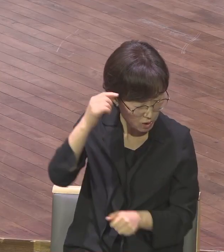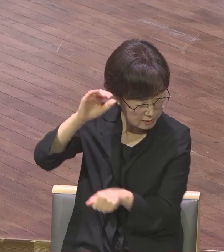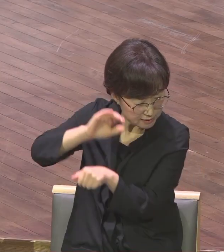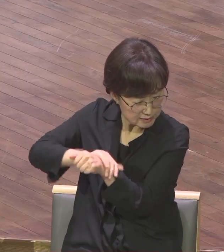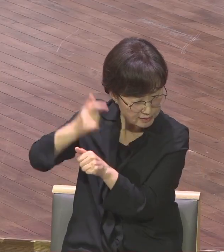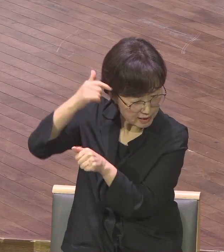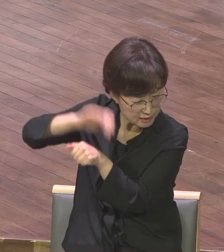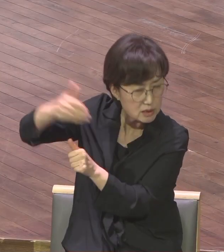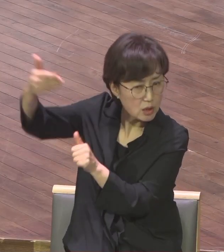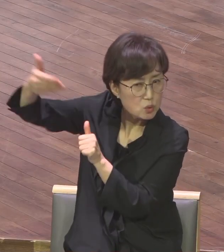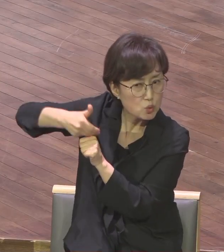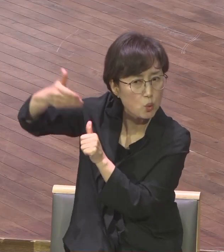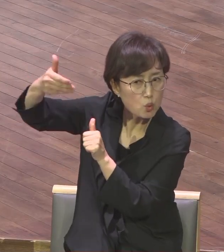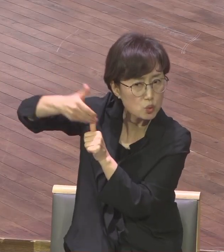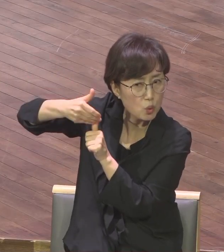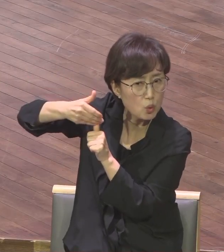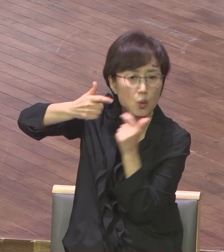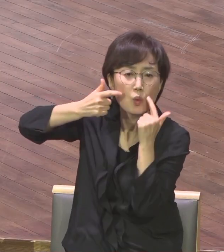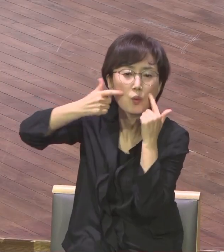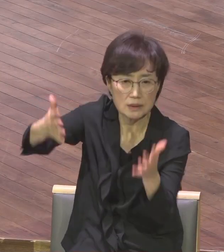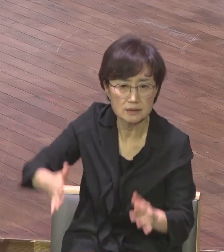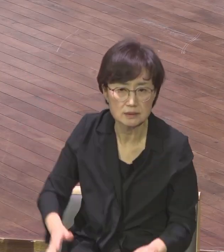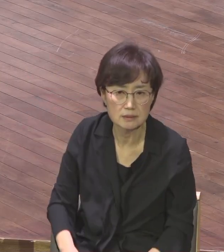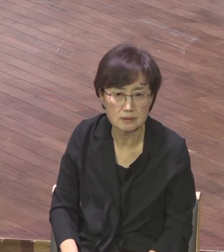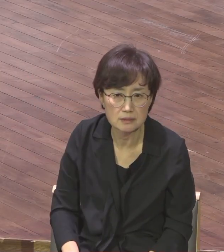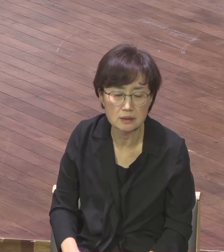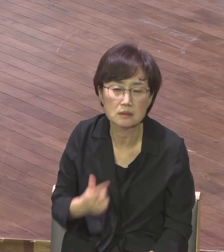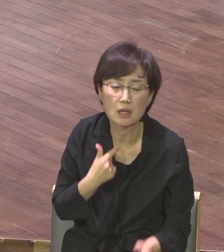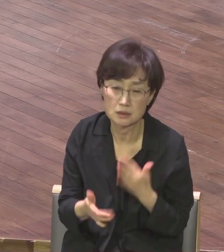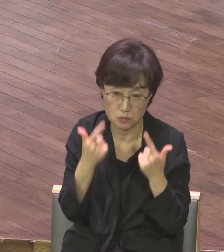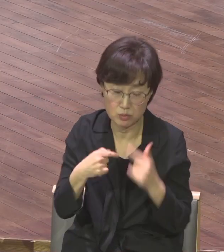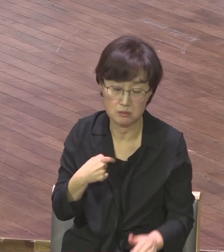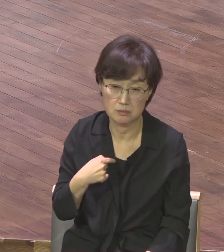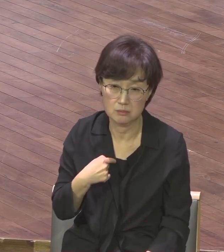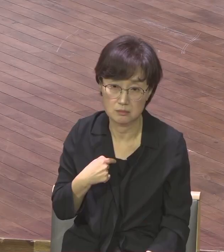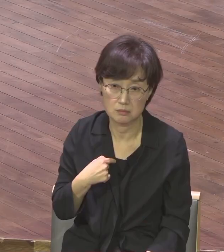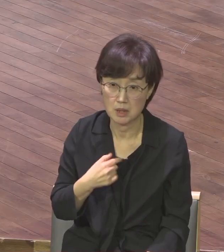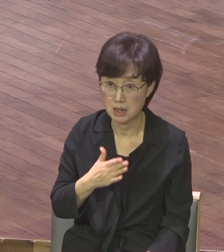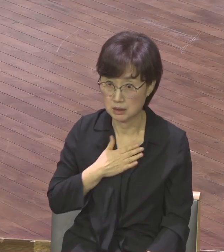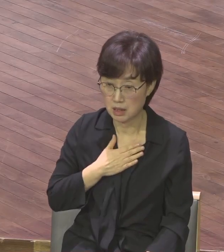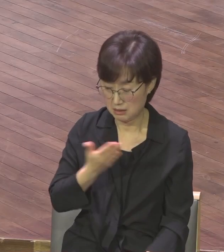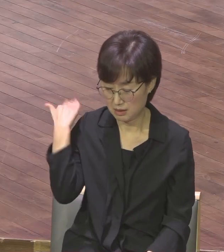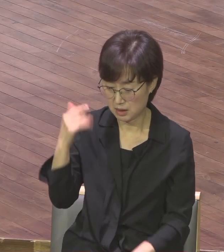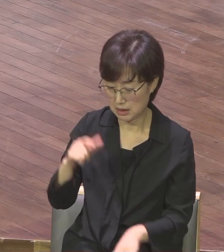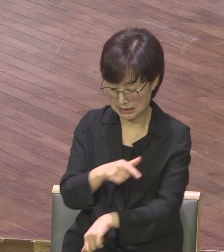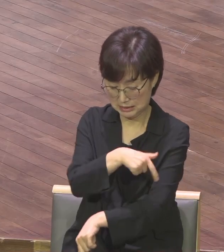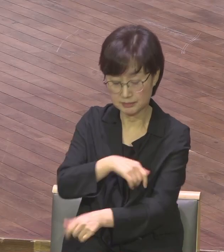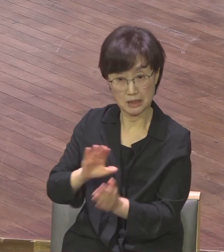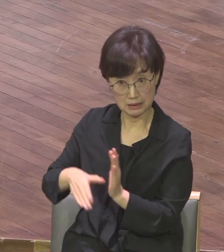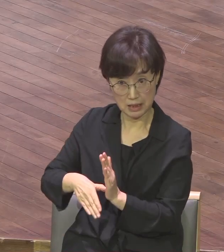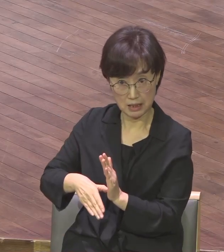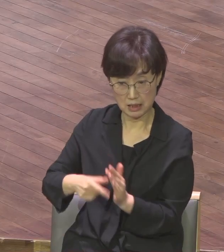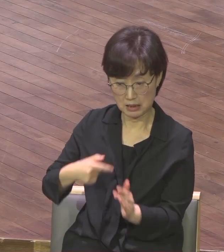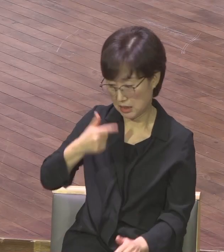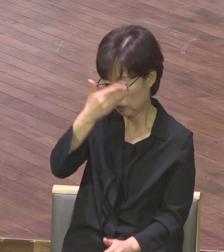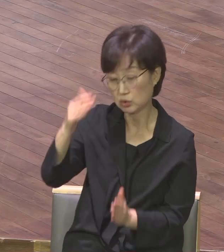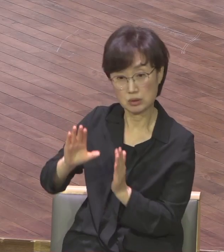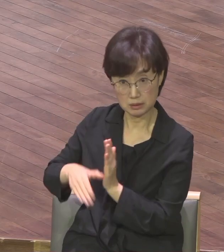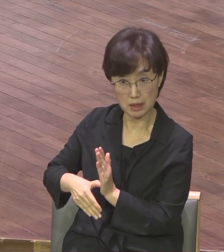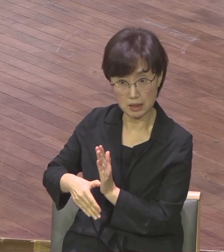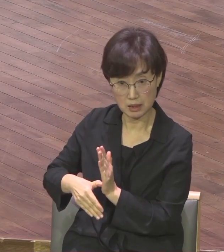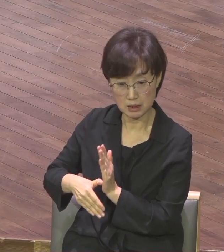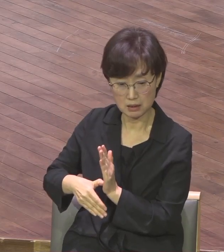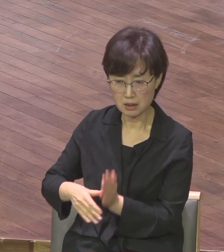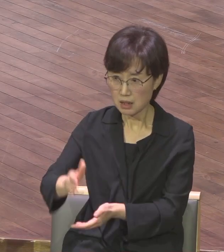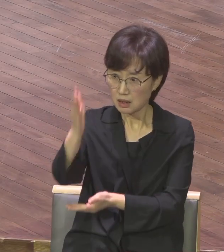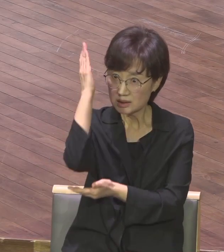저는 체험을 오랫동안 한 사람입니다. 아니 평신도 집사가 청년이 무슨 평신도 장로가 무슨